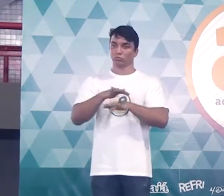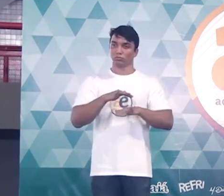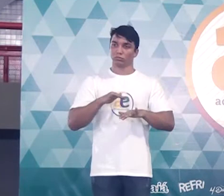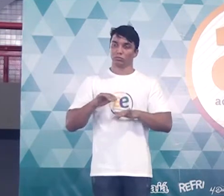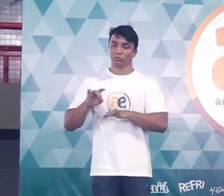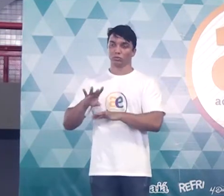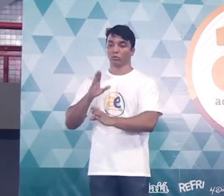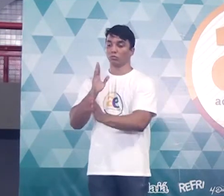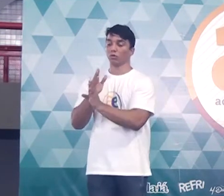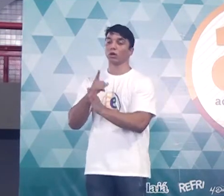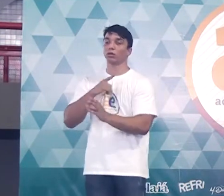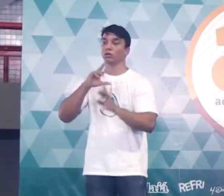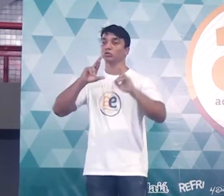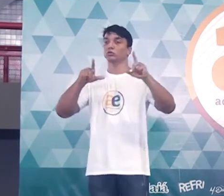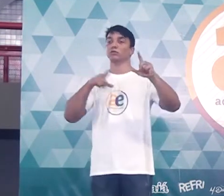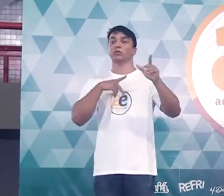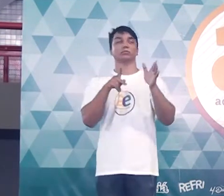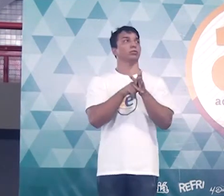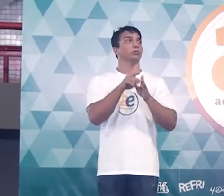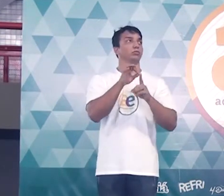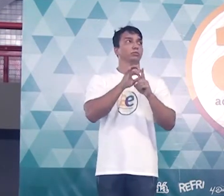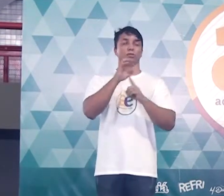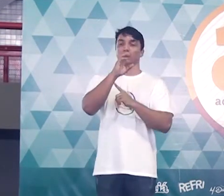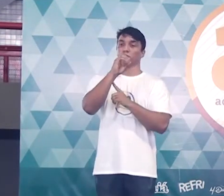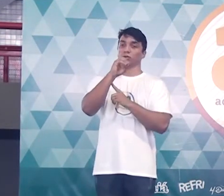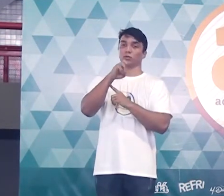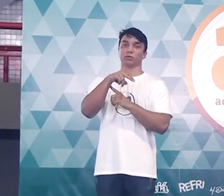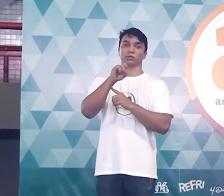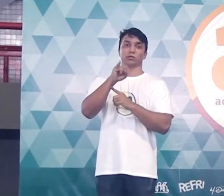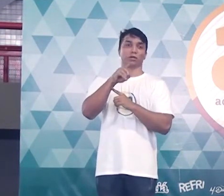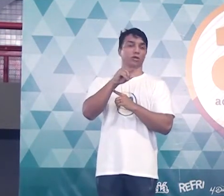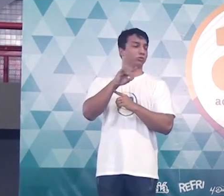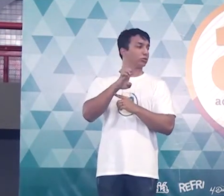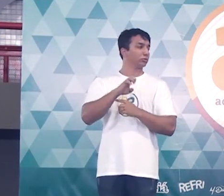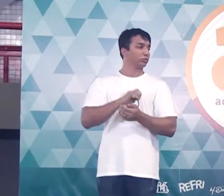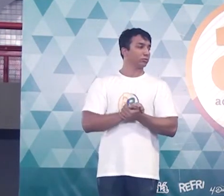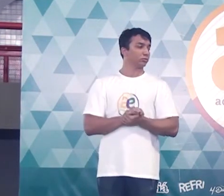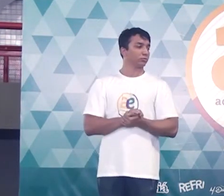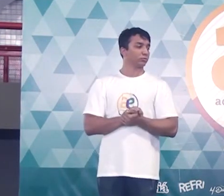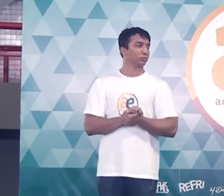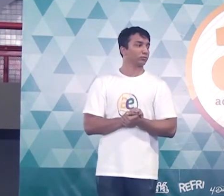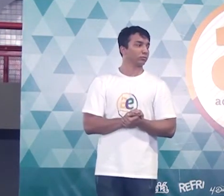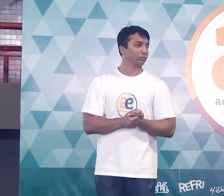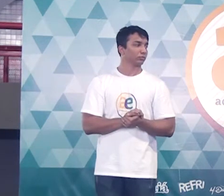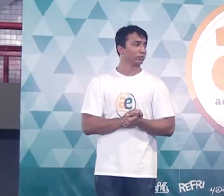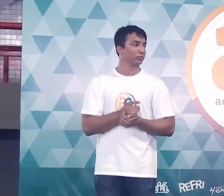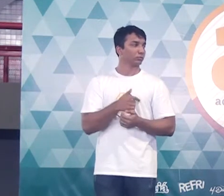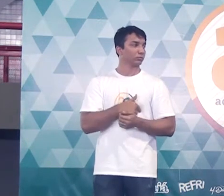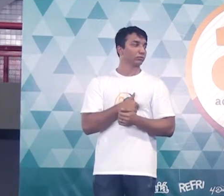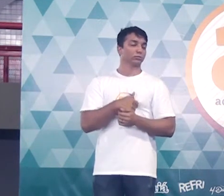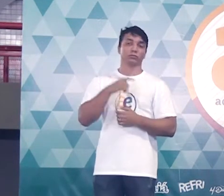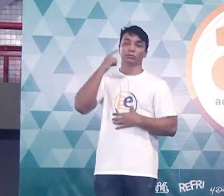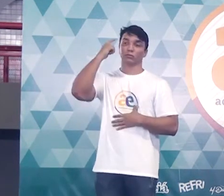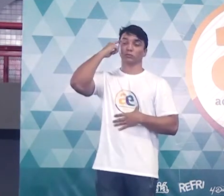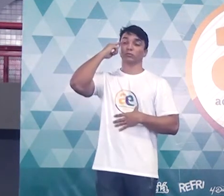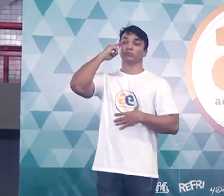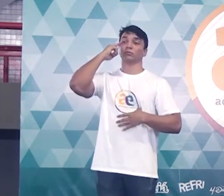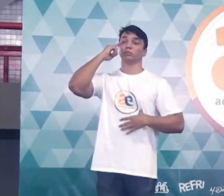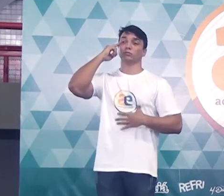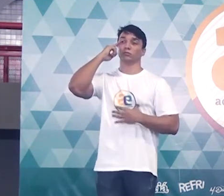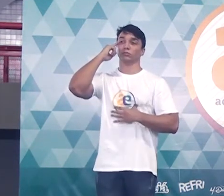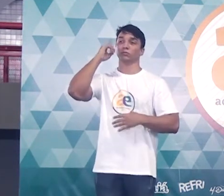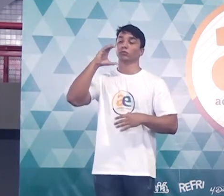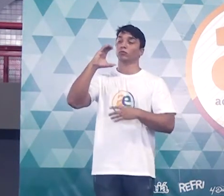causa das diferenças de densidades. Pergunta que eu vou fazer para vocês e vocês vão ficar pensando: